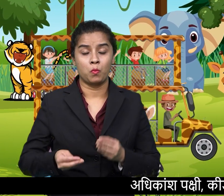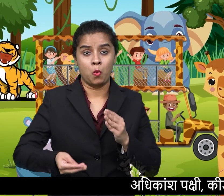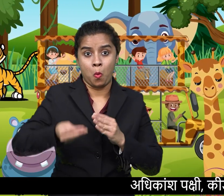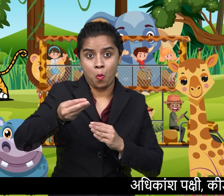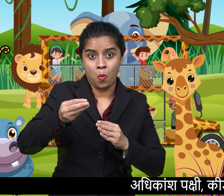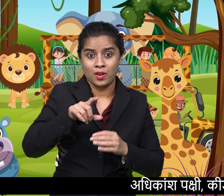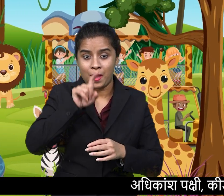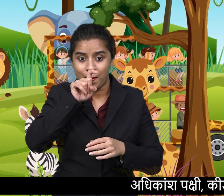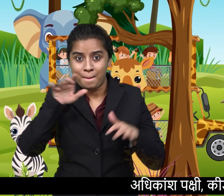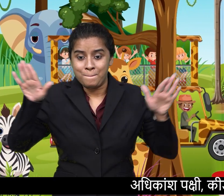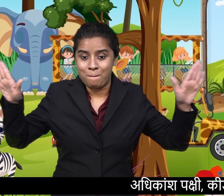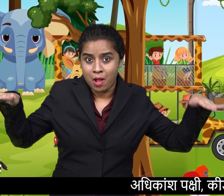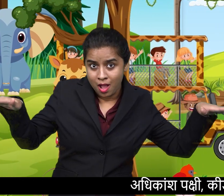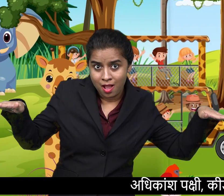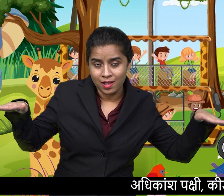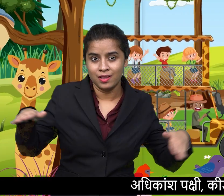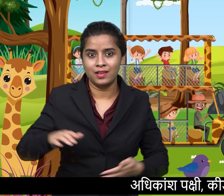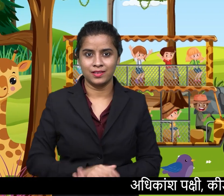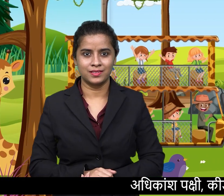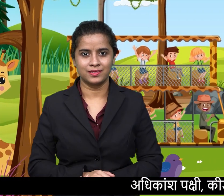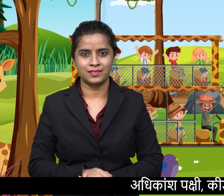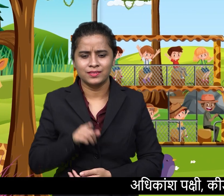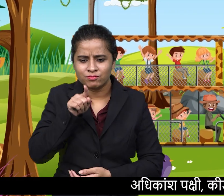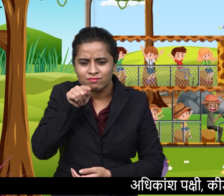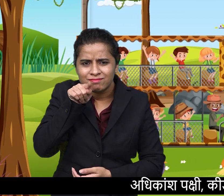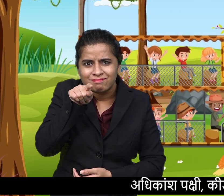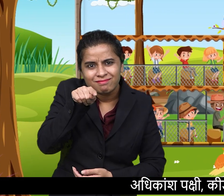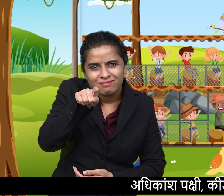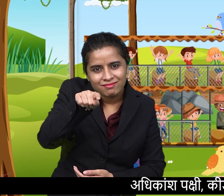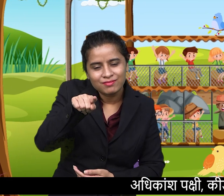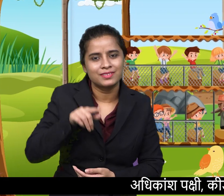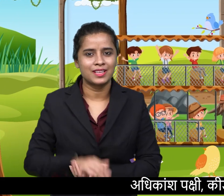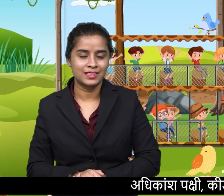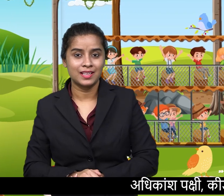अधिकांश पक्षी, कीड़े और कृमि छोटे जानवर होते हैं।